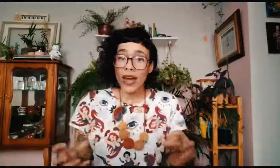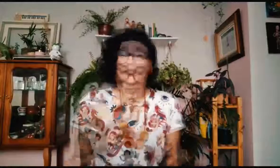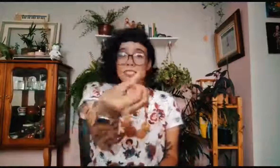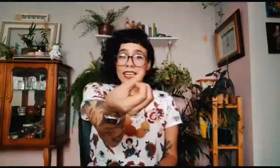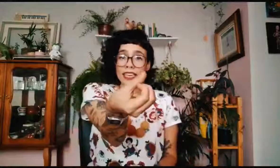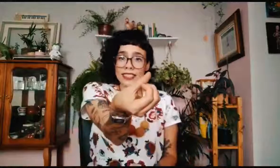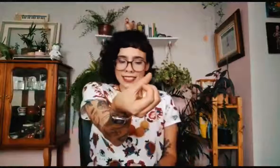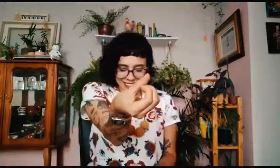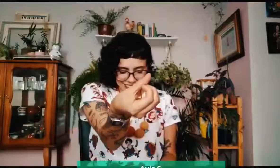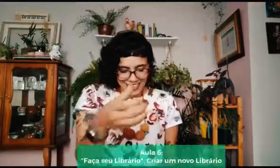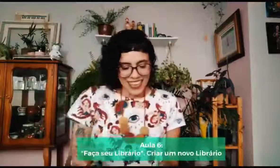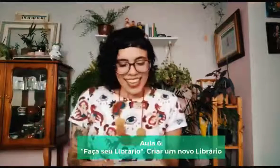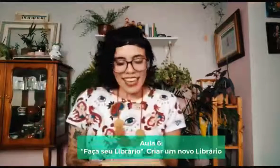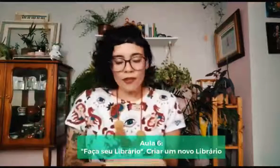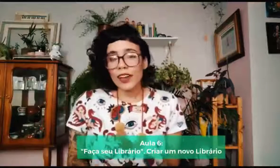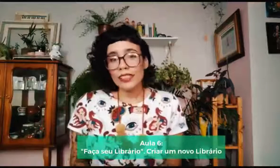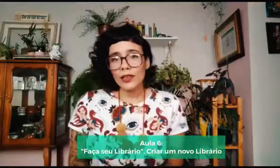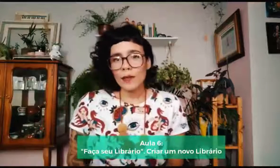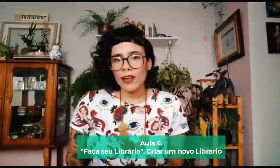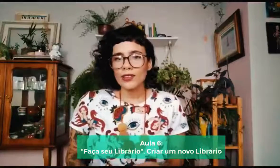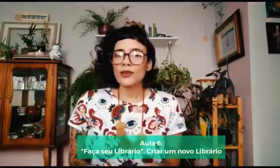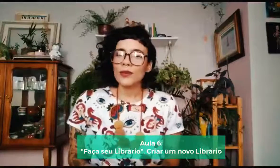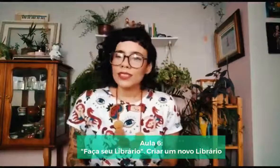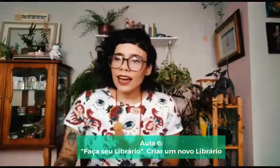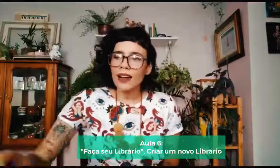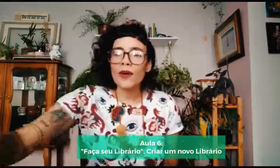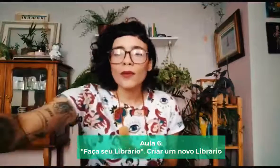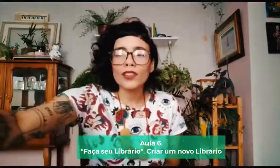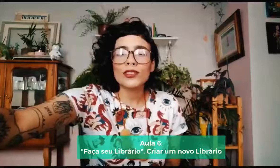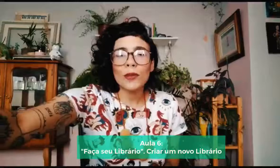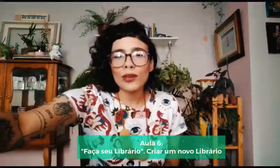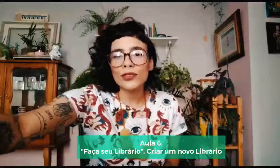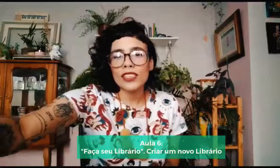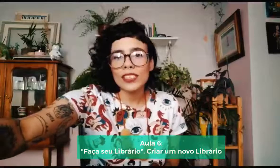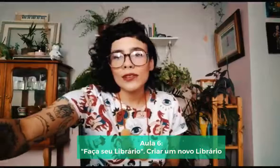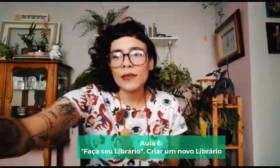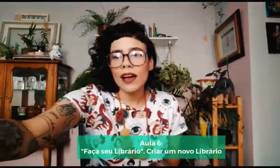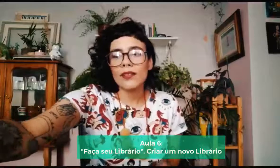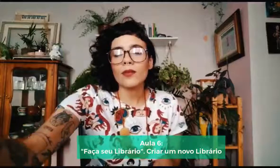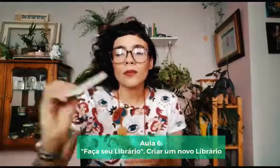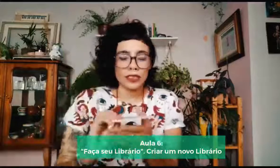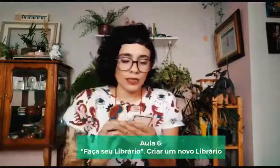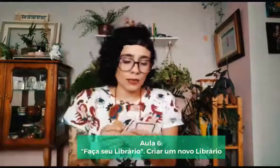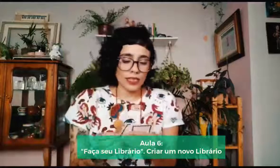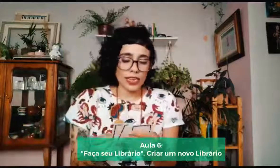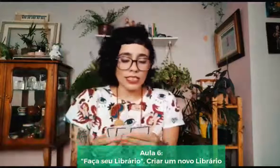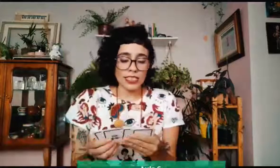básica. 6. O Faça Seu Librário, a gente mostrar como que a gente pode fazer o Librário com materiais